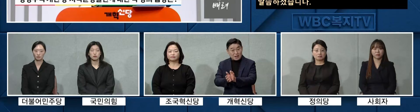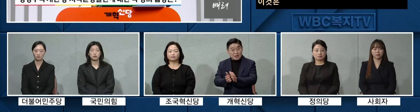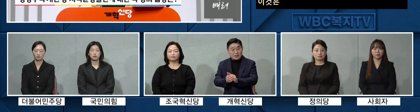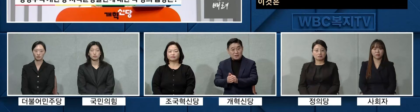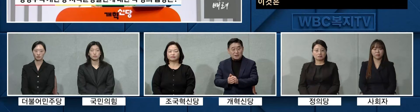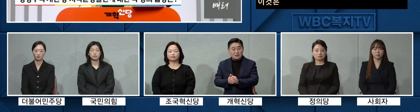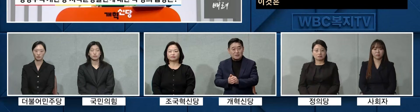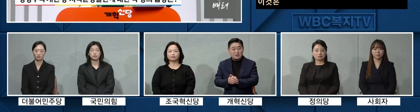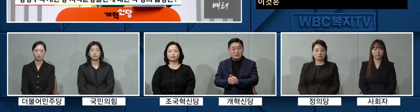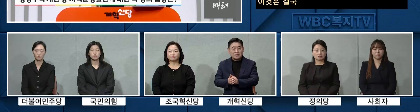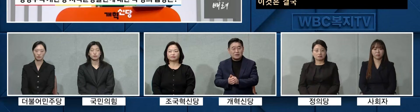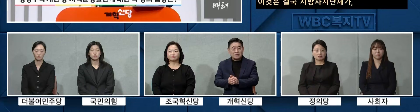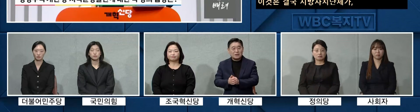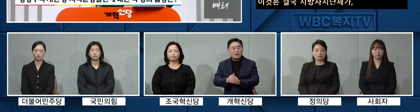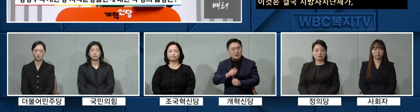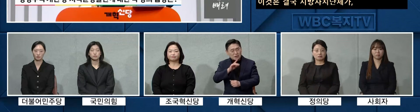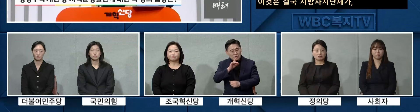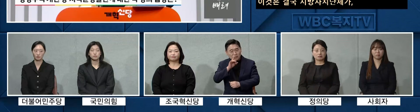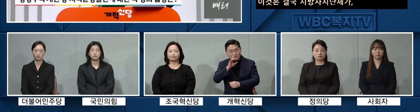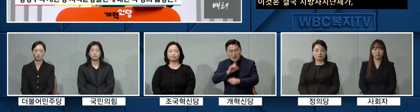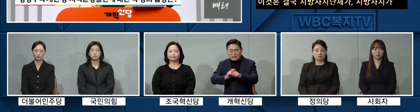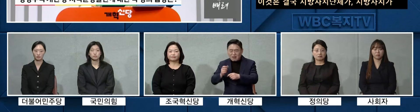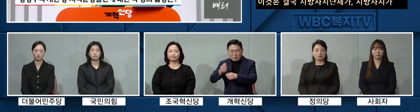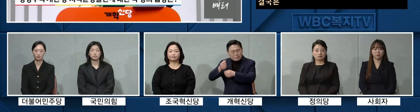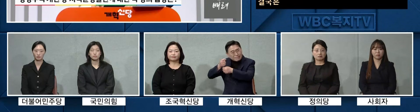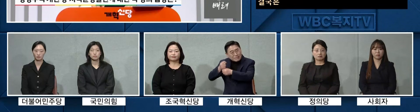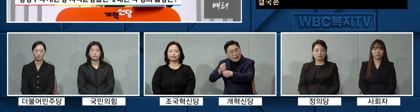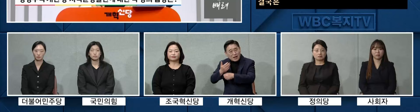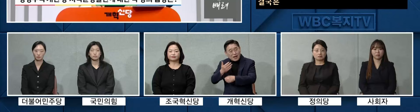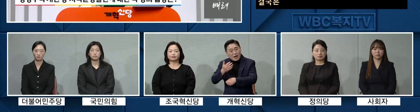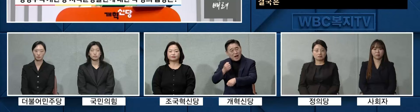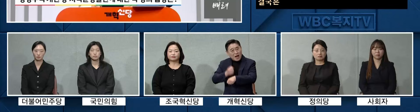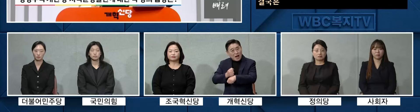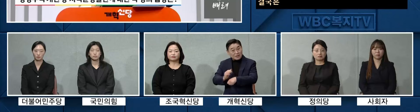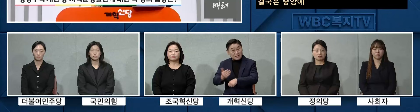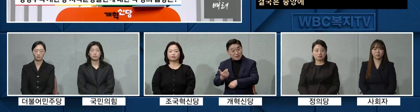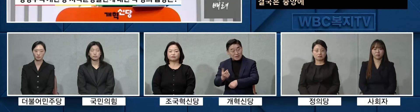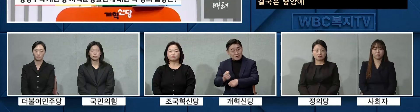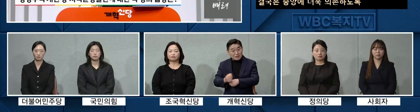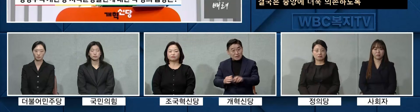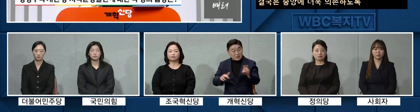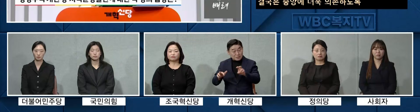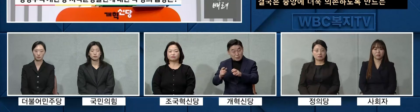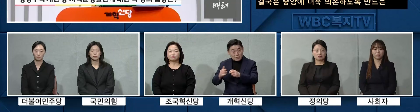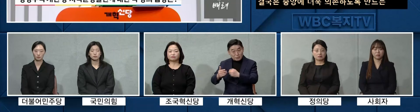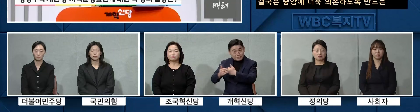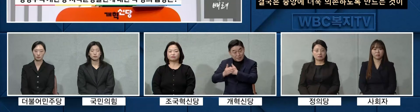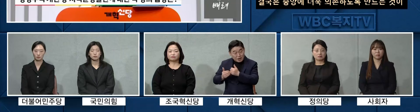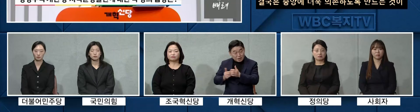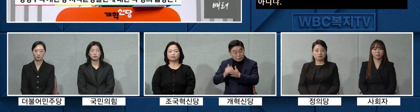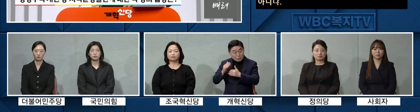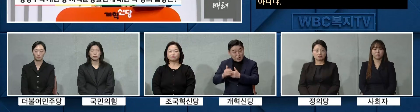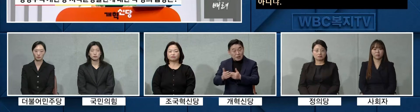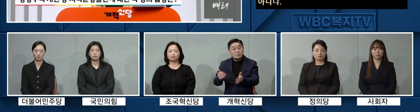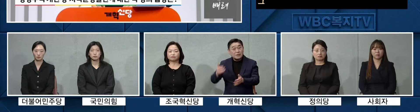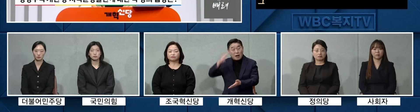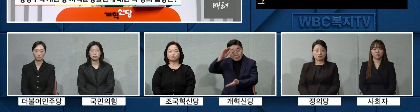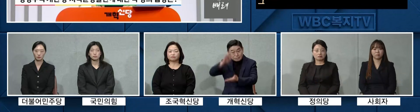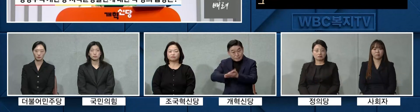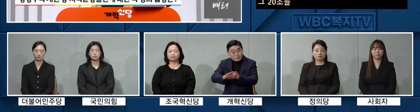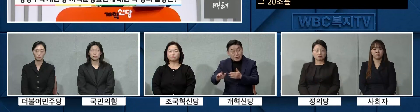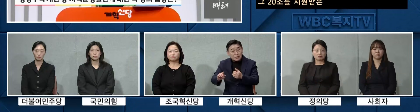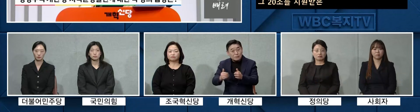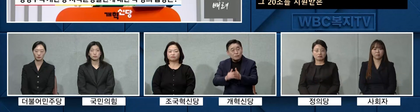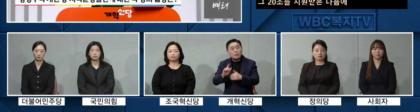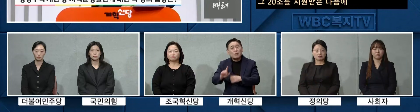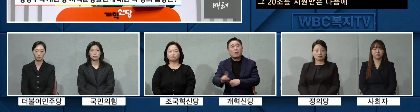지방자치가 결국은 중앙에 더욱 의존하도록 만드는 것이 아니냐. 그 20조를 지원받은 다음에 그 20조가 끝나면 또 어떻게 합니까?